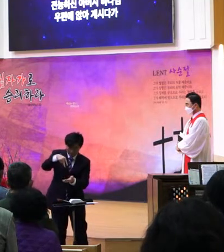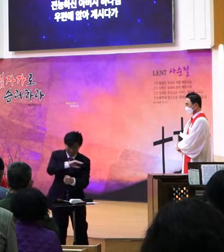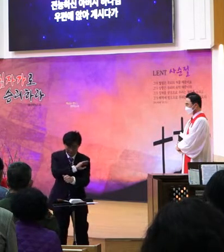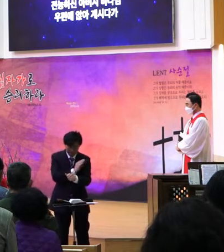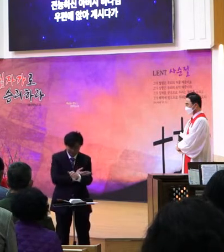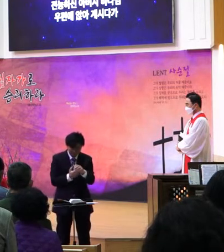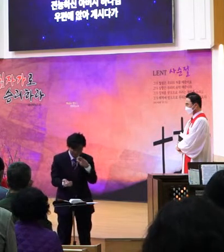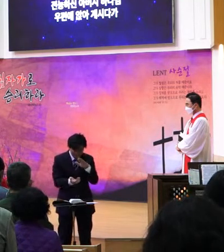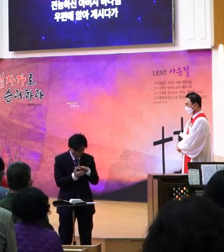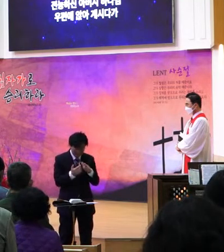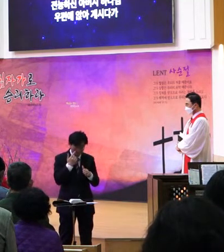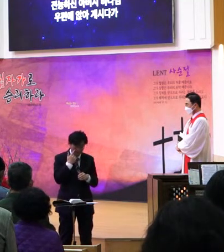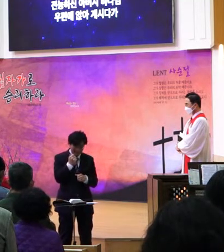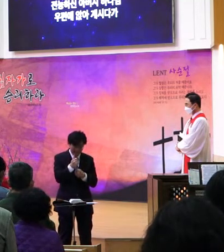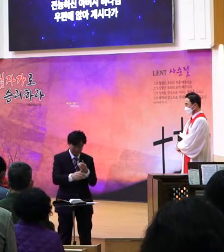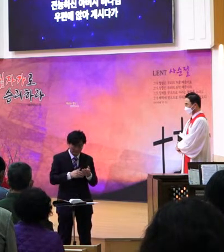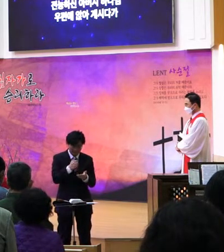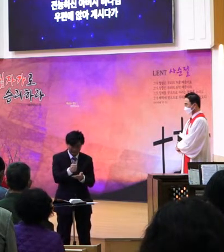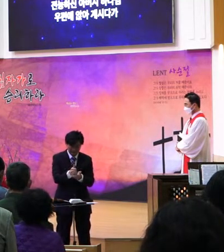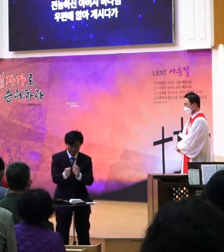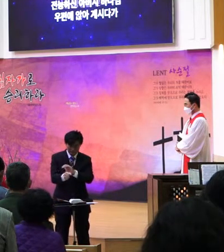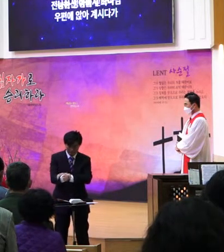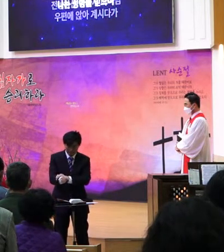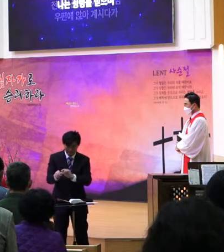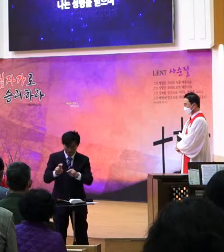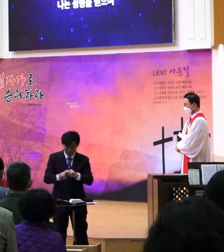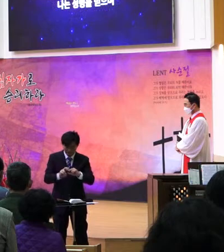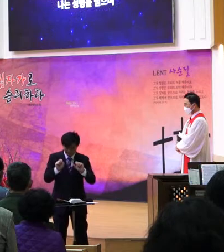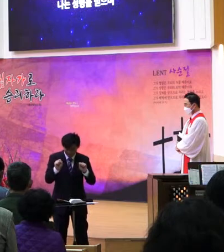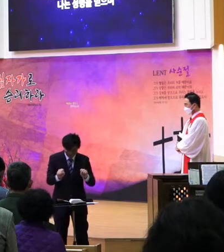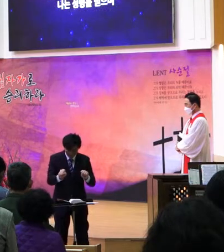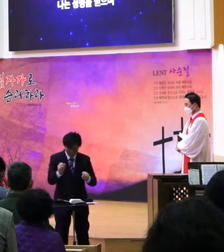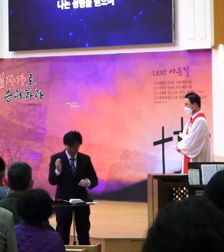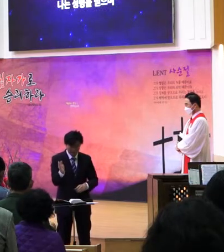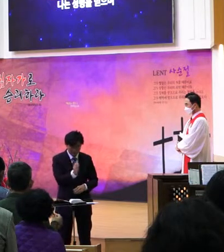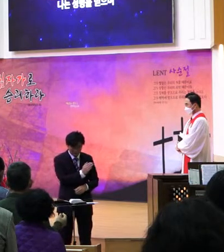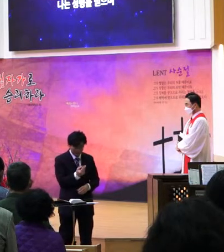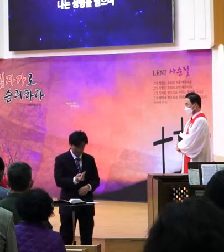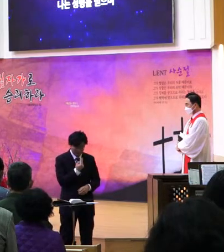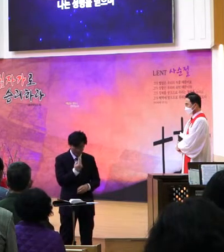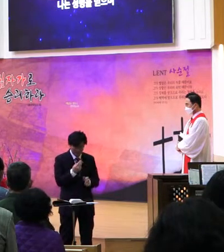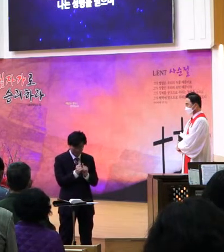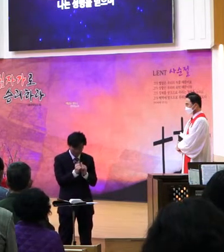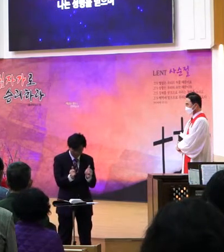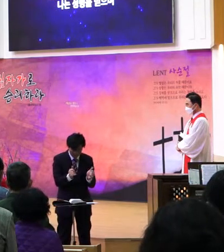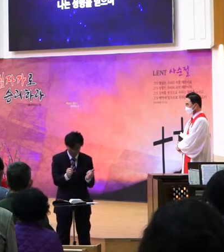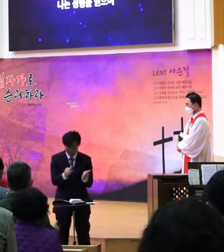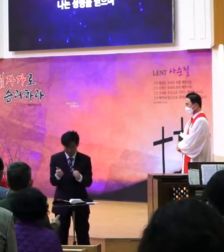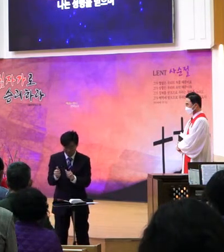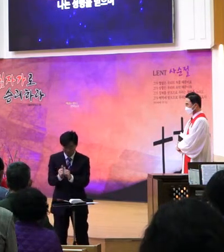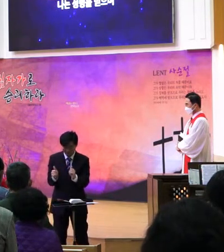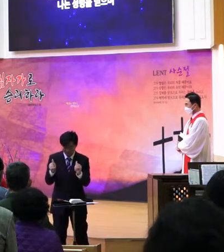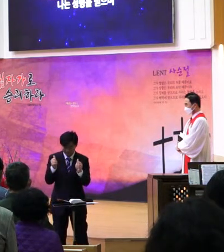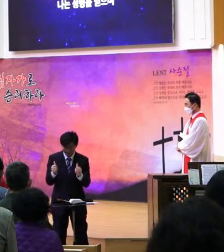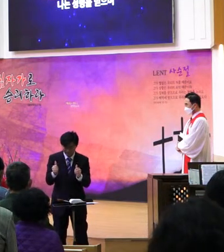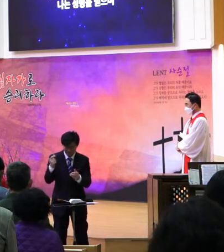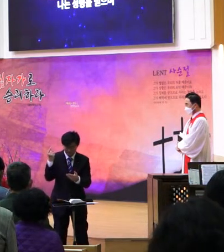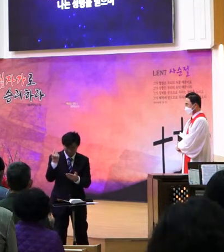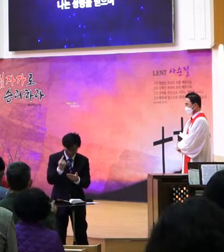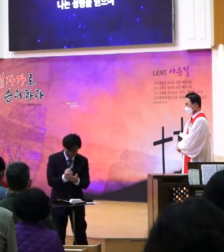전능하신 아버지 하나님 우편에 앉아 계시다가 거기로부터 살아있는 자와 죽은 자를 심판하러